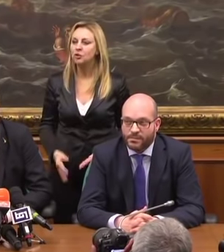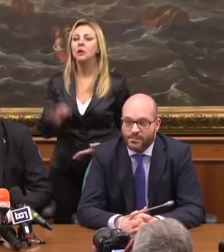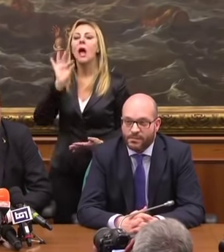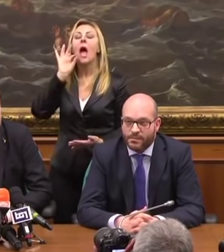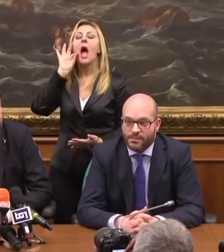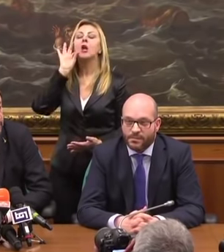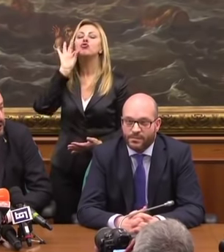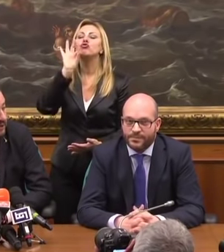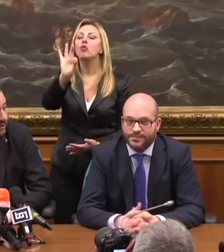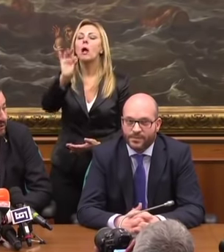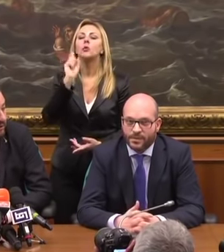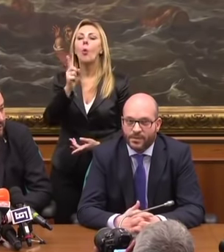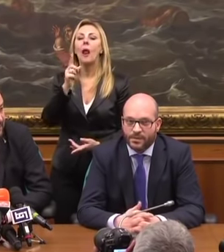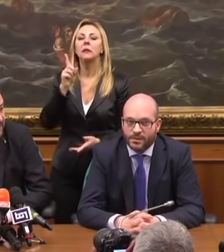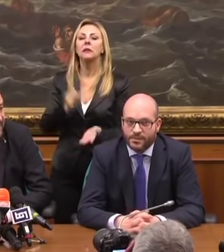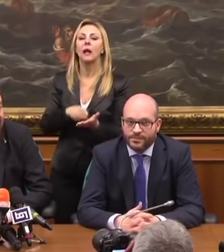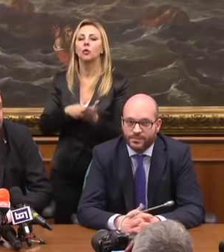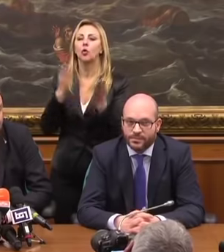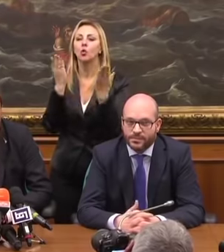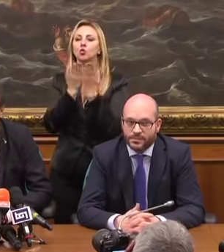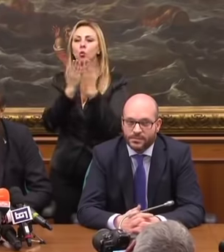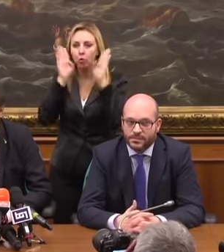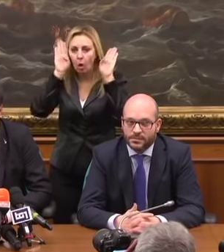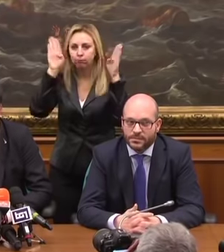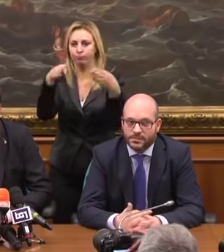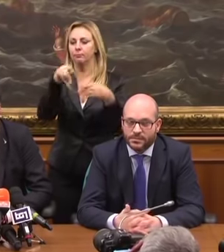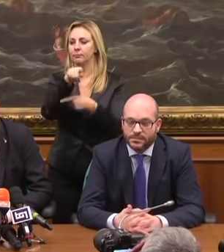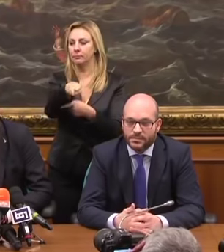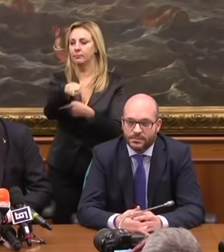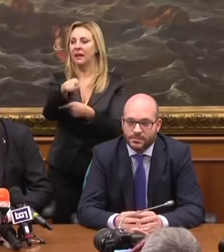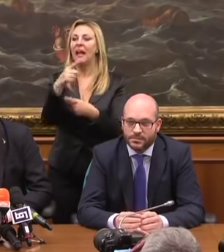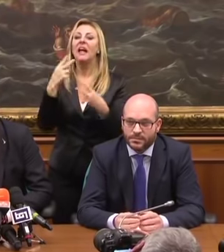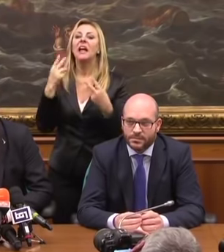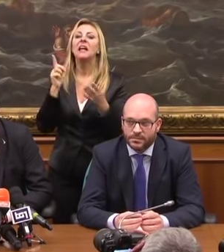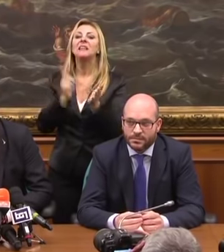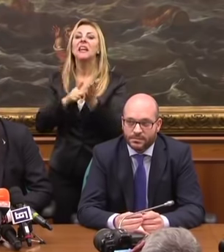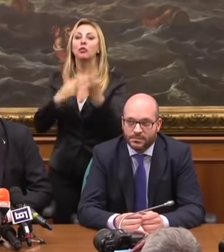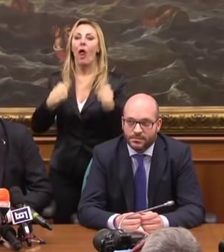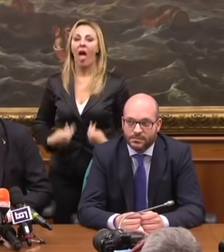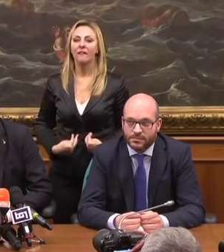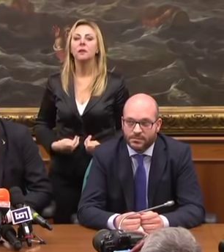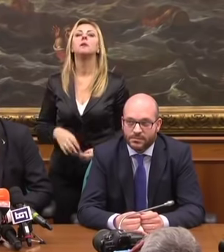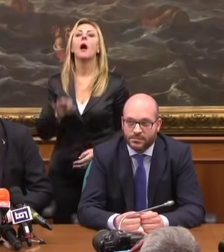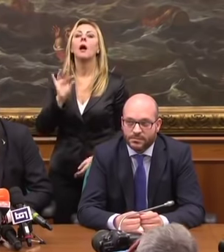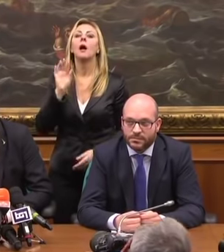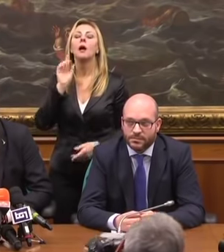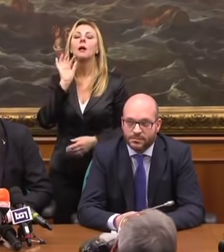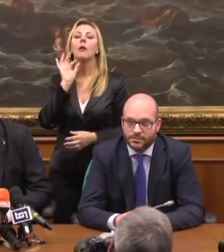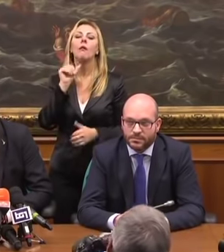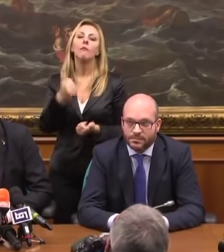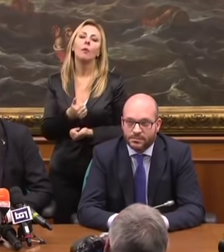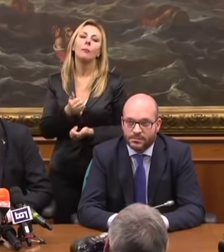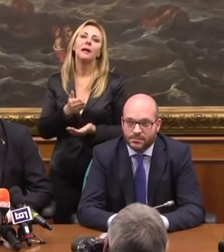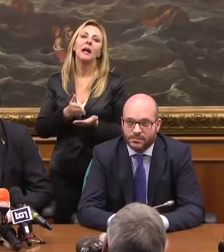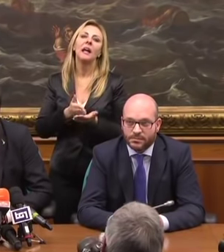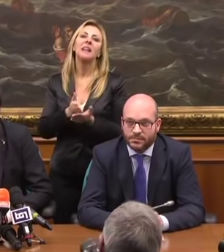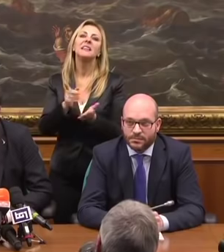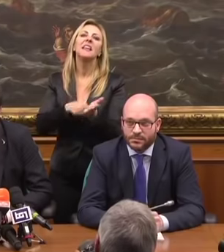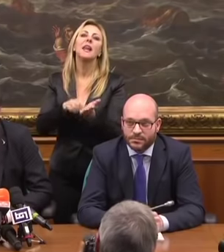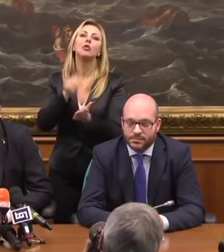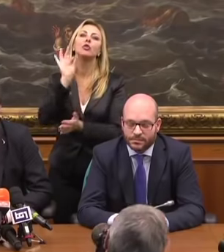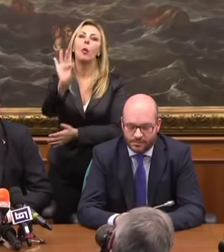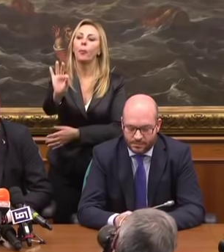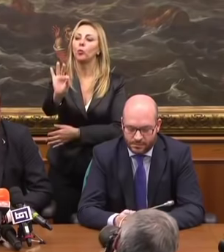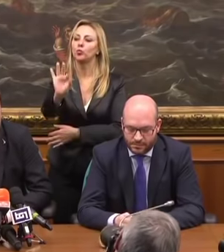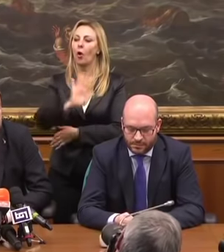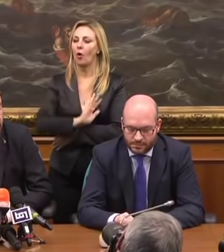allo studio, il diritto alla vita, il diritto, punto. E quindi permettetemi, per quello